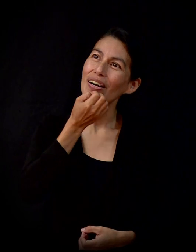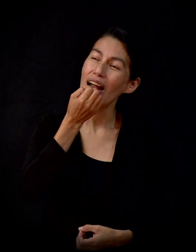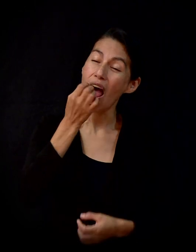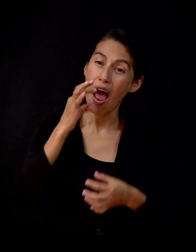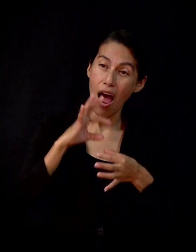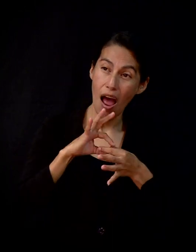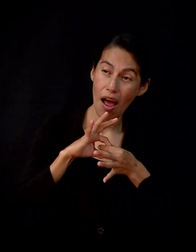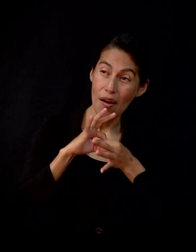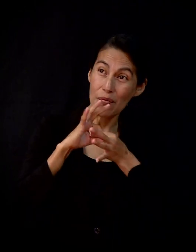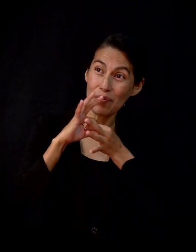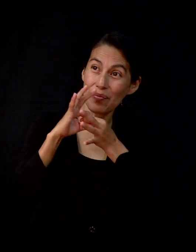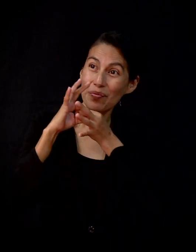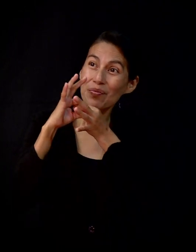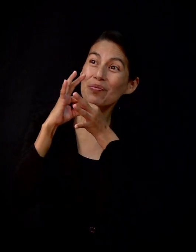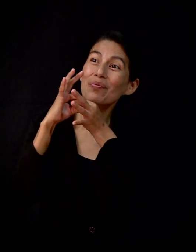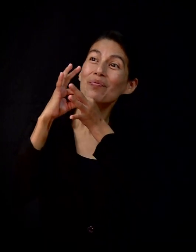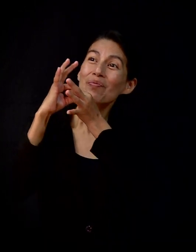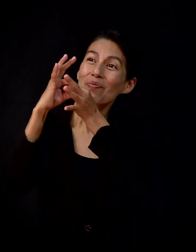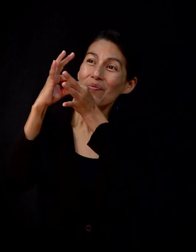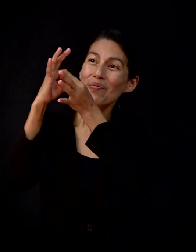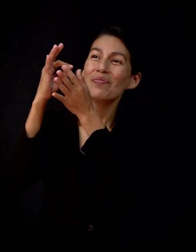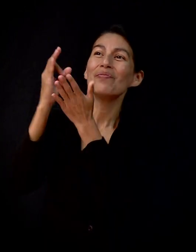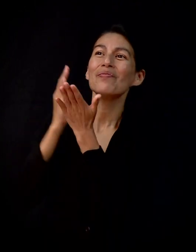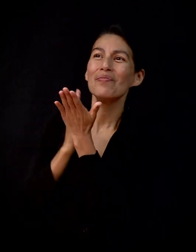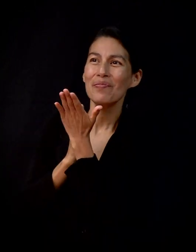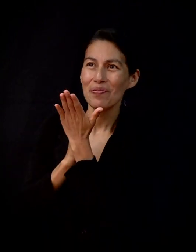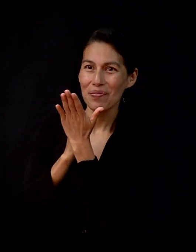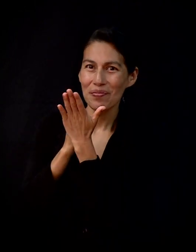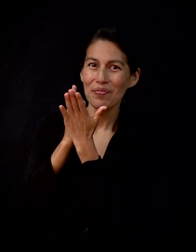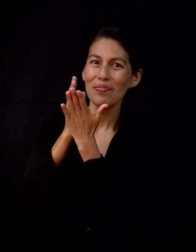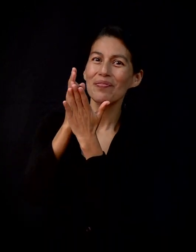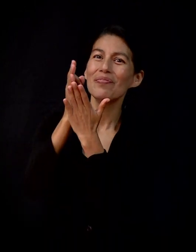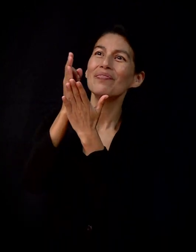y permanece en